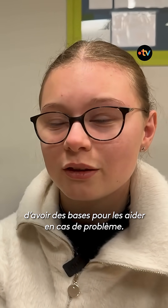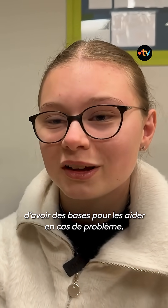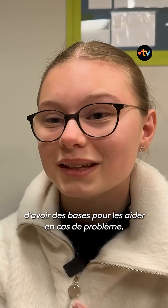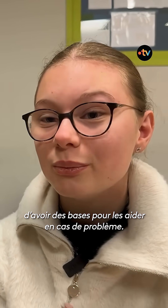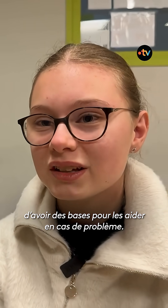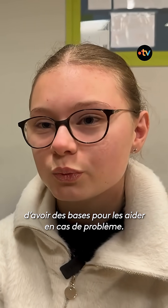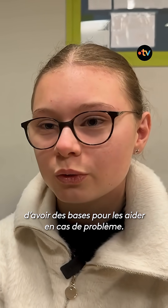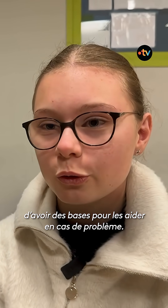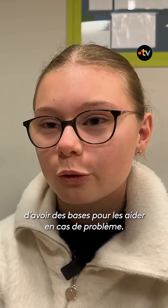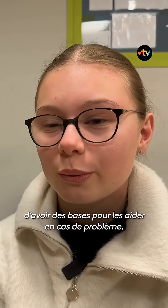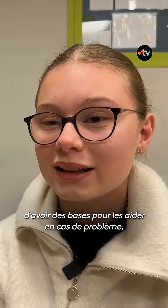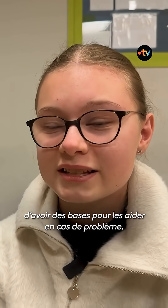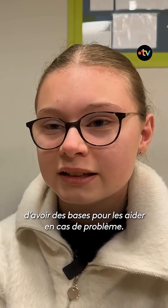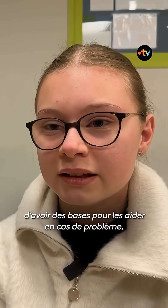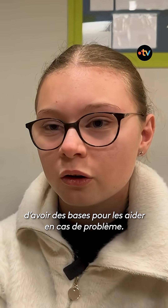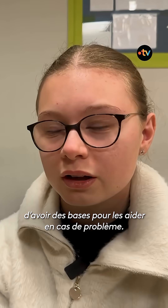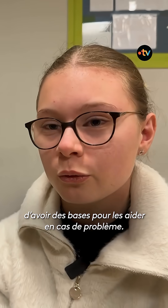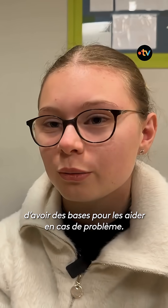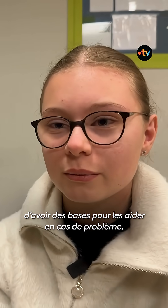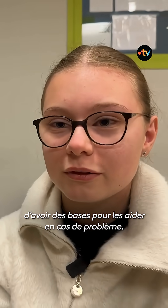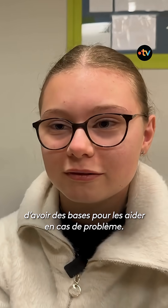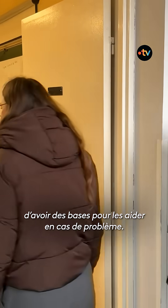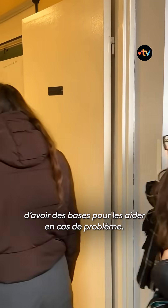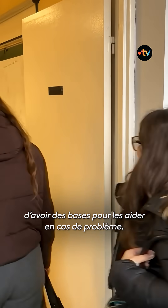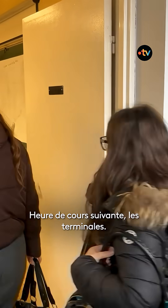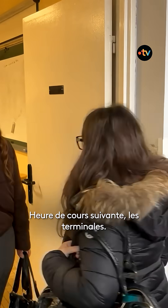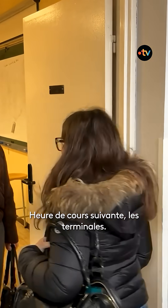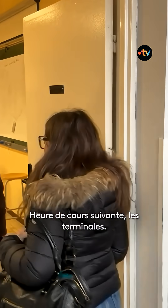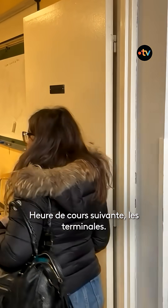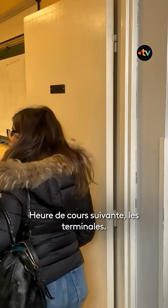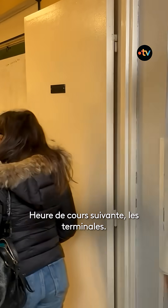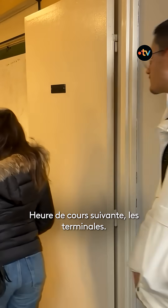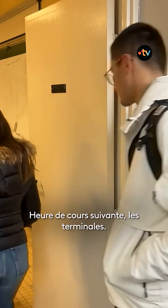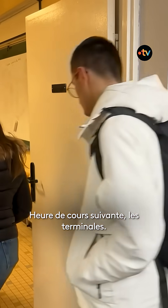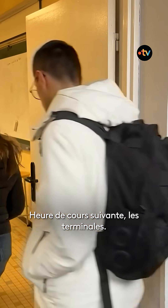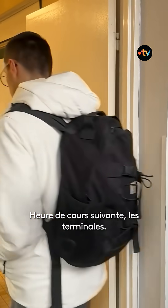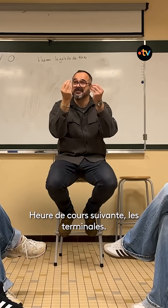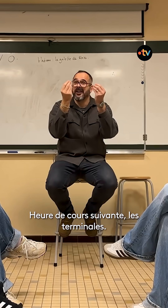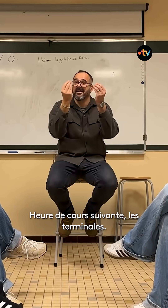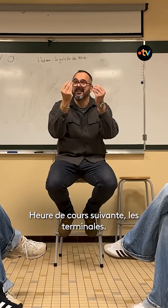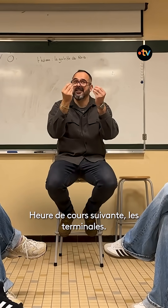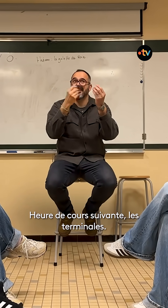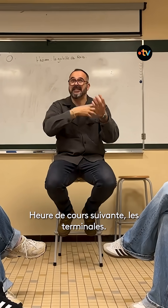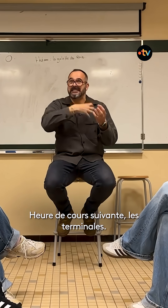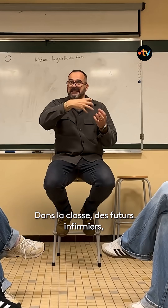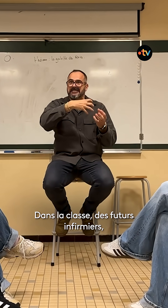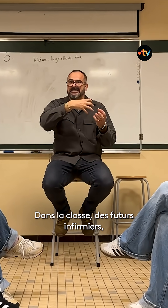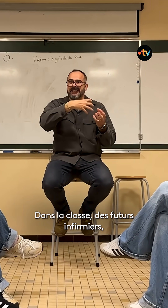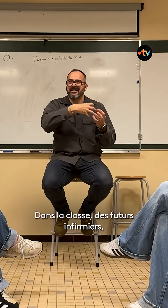d'avoir des bases pour les aider en cas de problème. Heure de cours suivante, les terminales. Dans la classe,